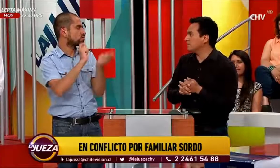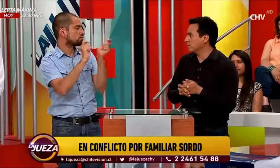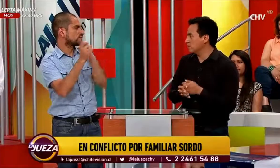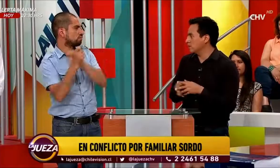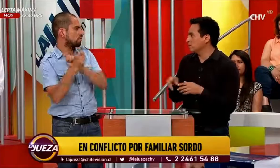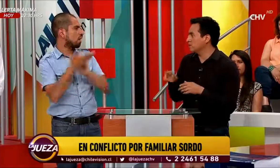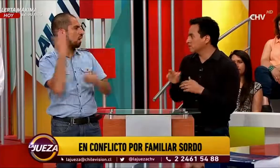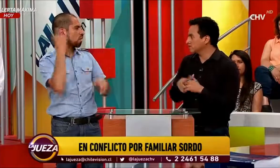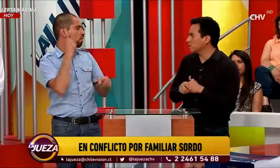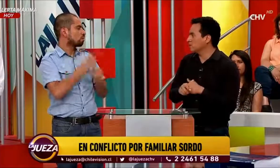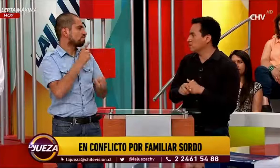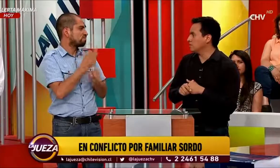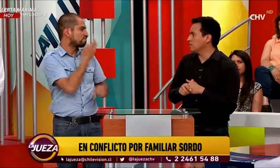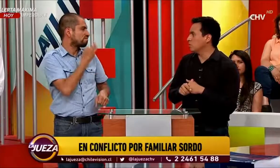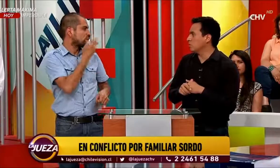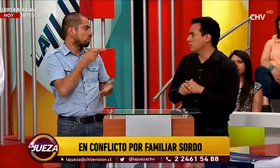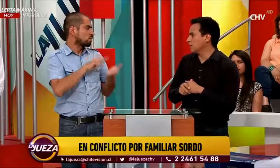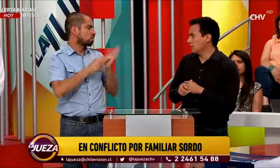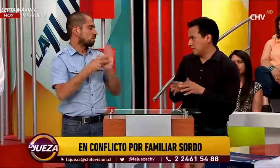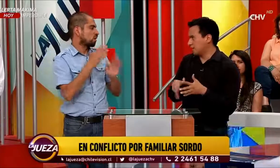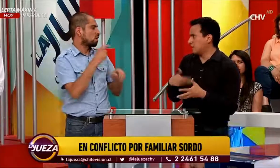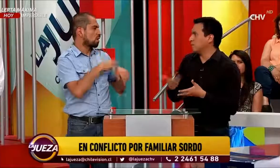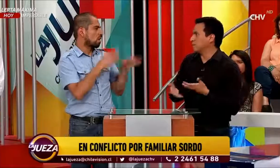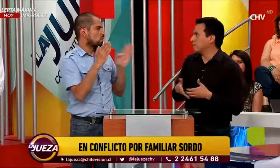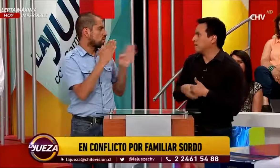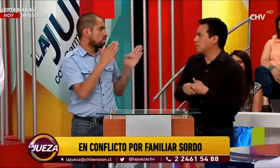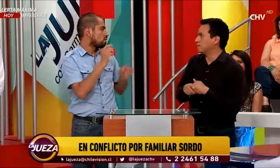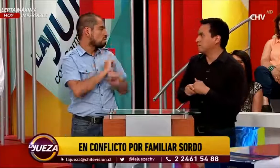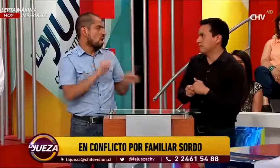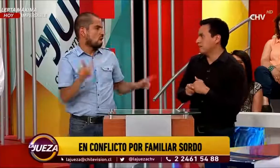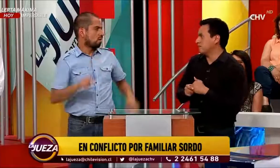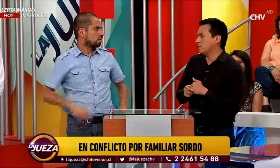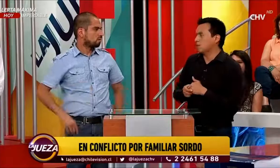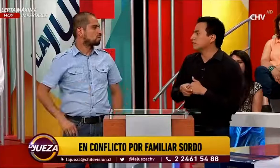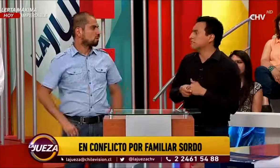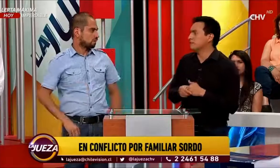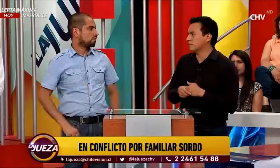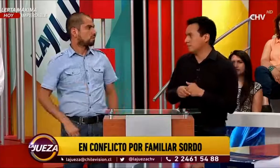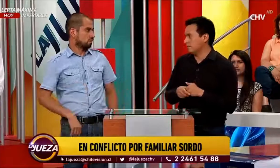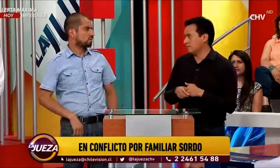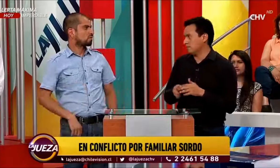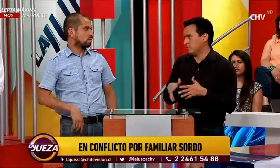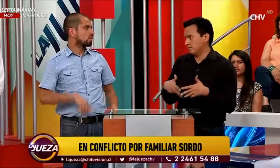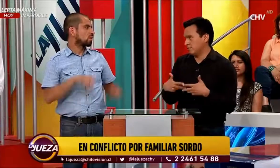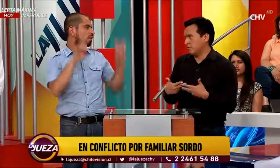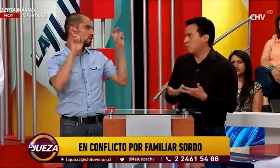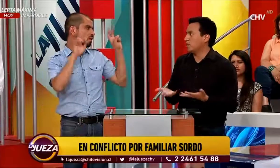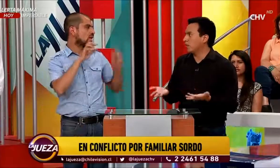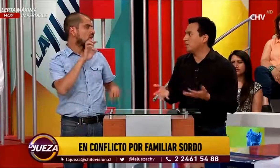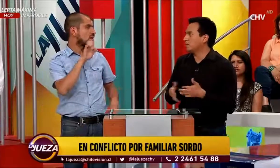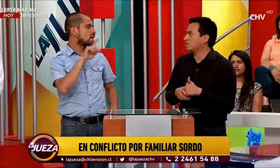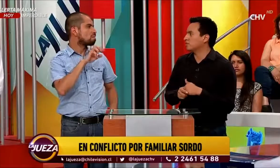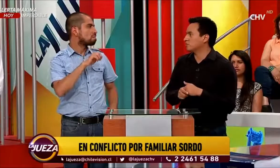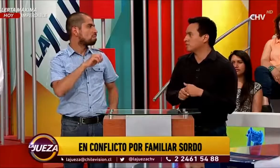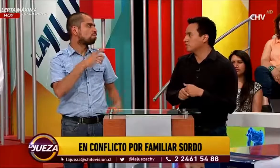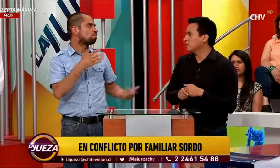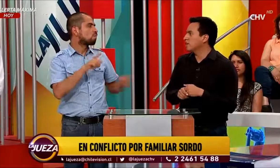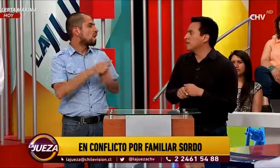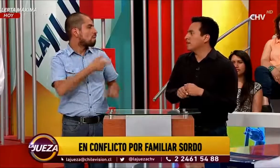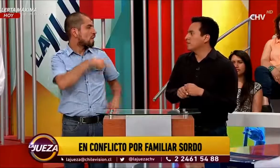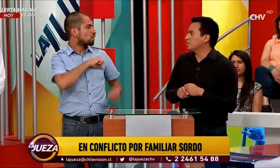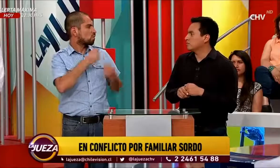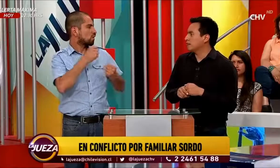visión y se obliga a la lengua de señas, pero antes era lengua oral solamente y esto perjudicaba a las personas sordas.